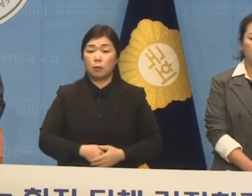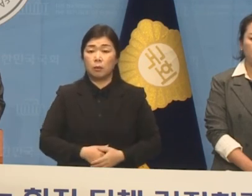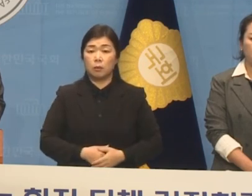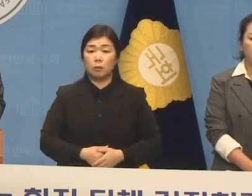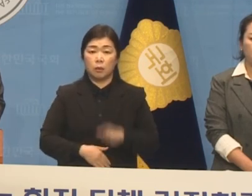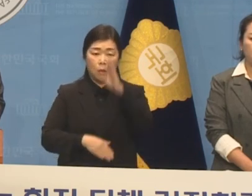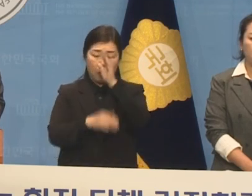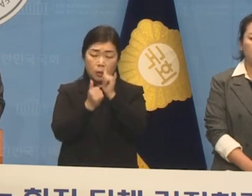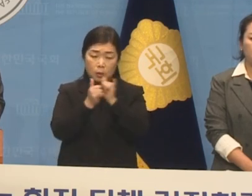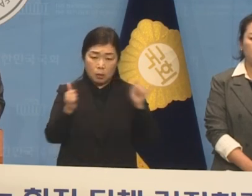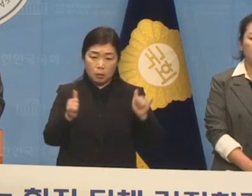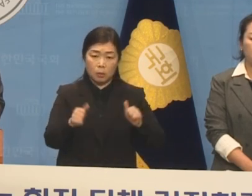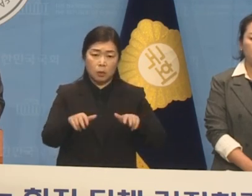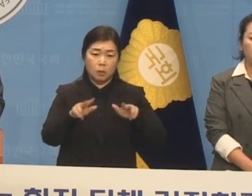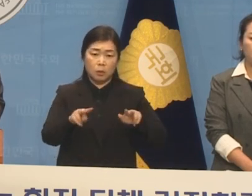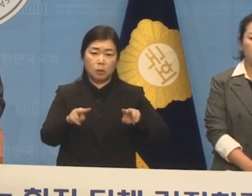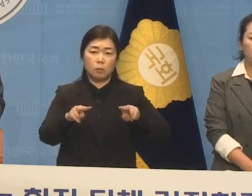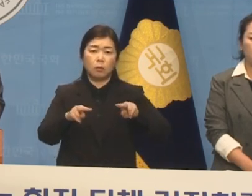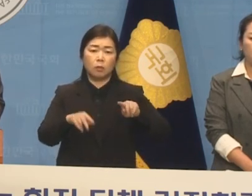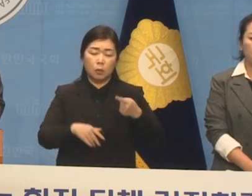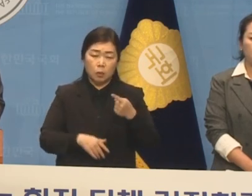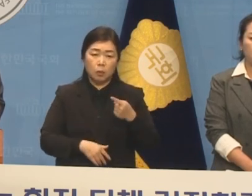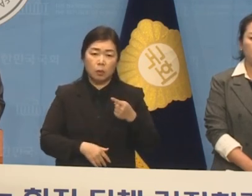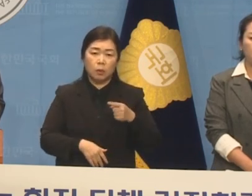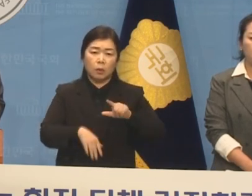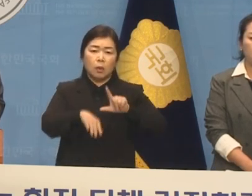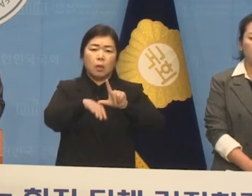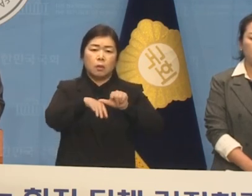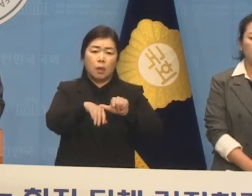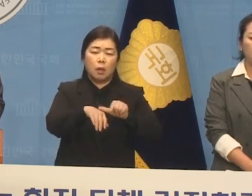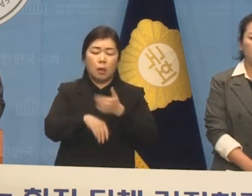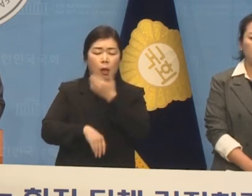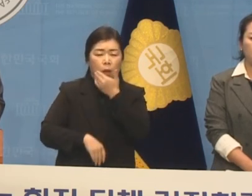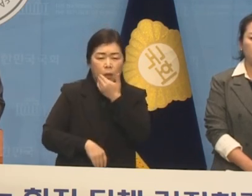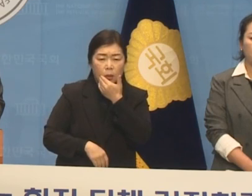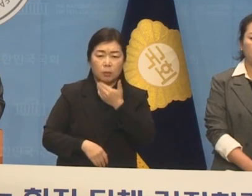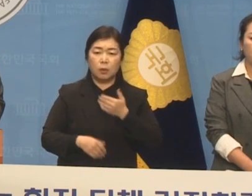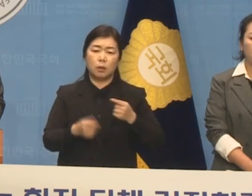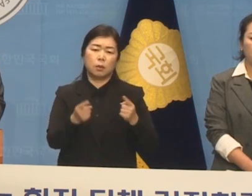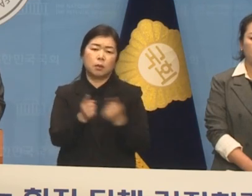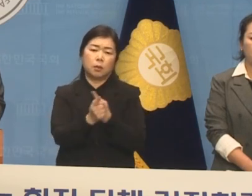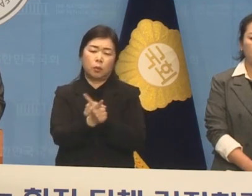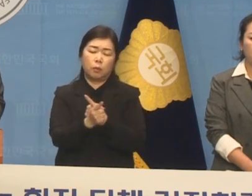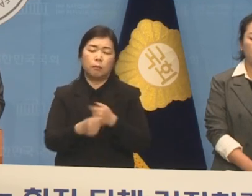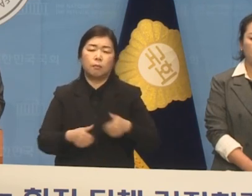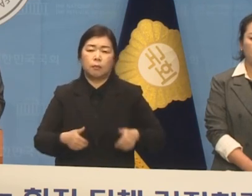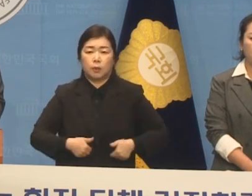환자들은 지금도 치료의 골든타임을 놓치고 있습니다.